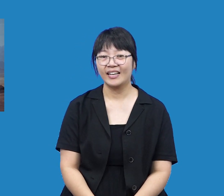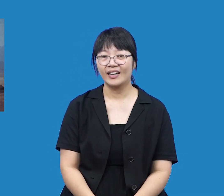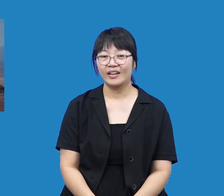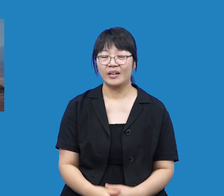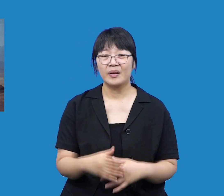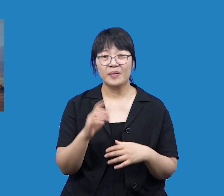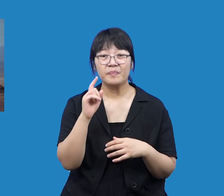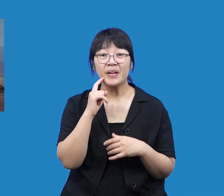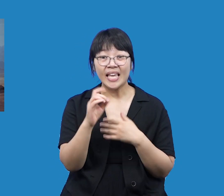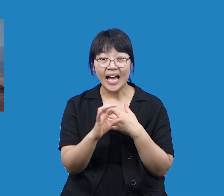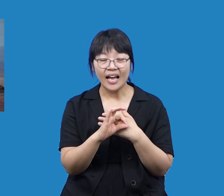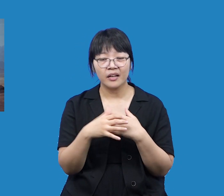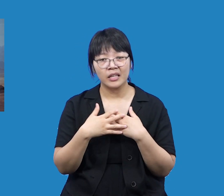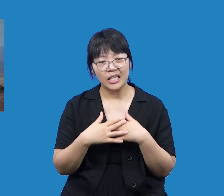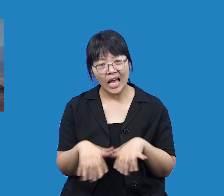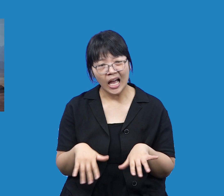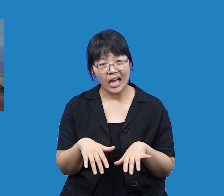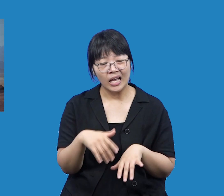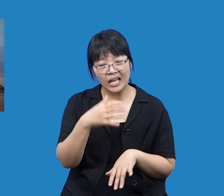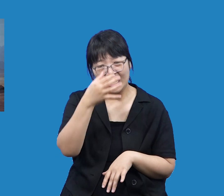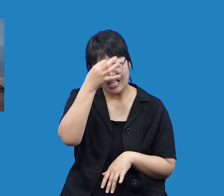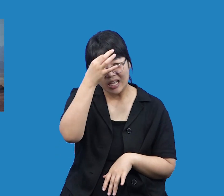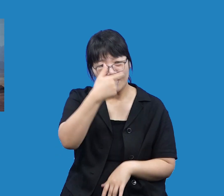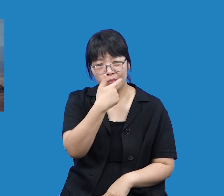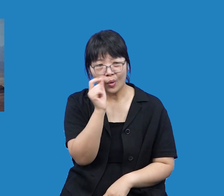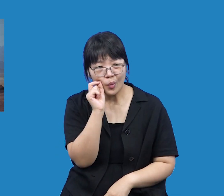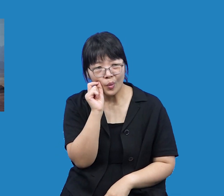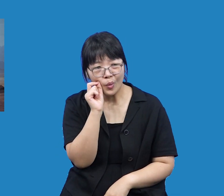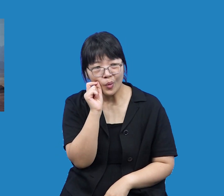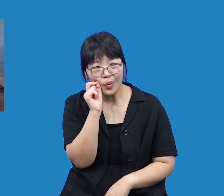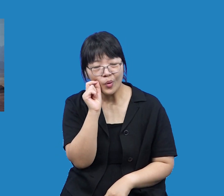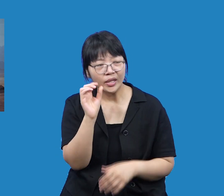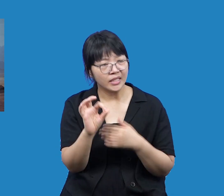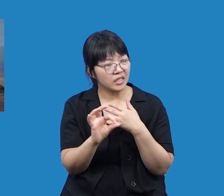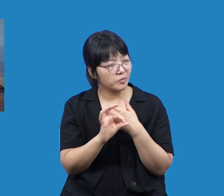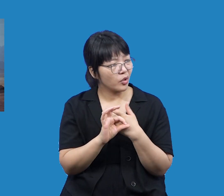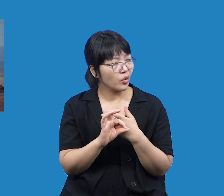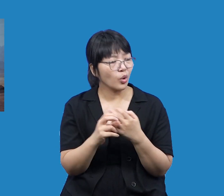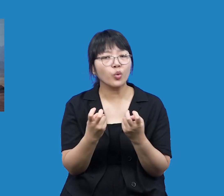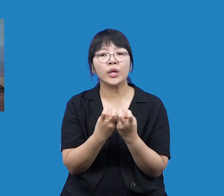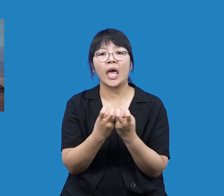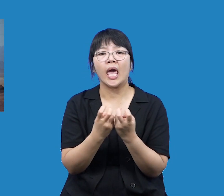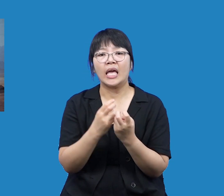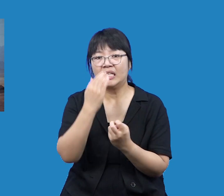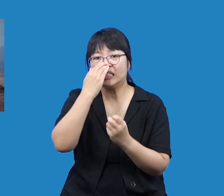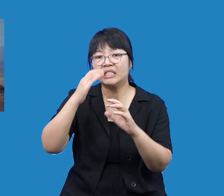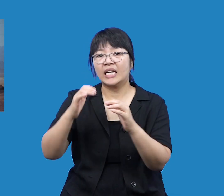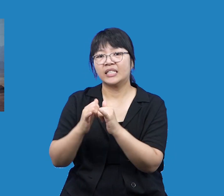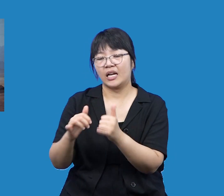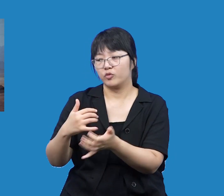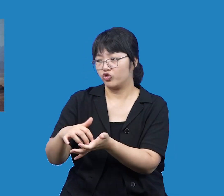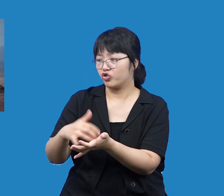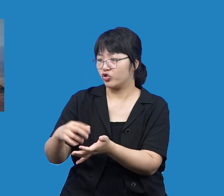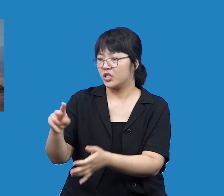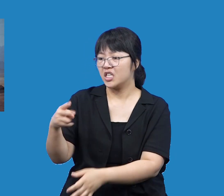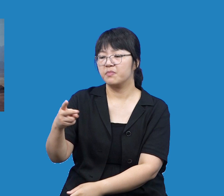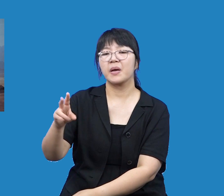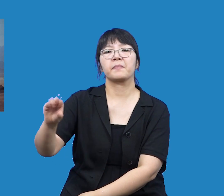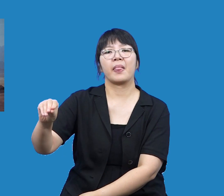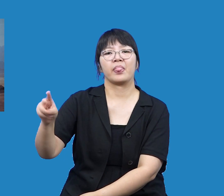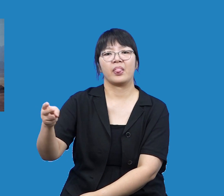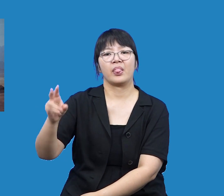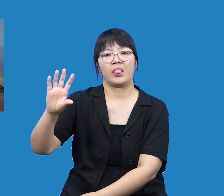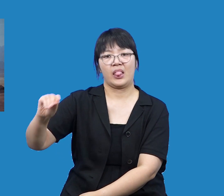백성을, 그 수많은 백성, 우리가 많이 잡으면 거의 200만에 가까웠을 그 백성을